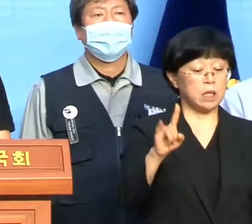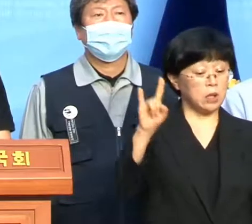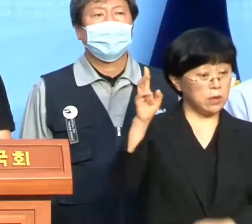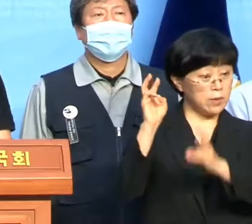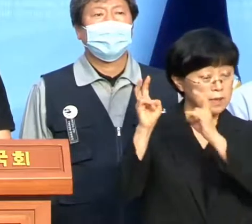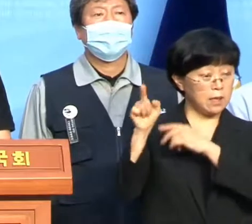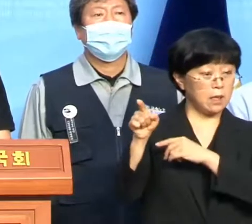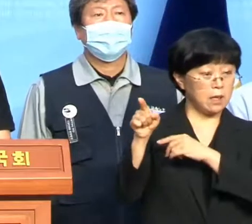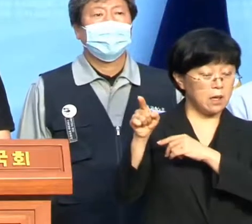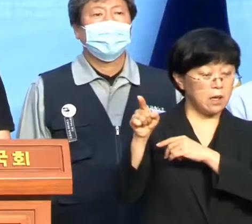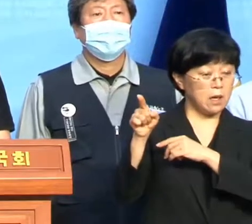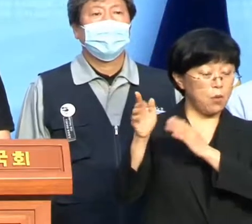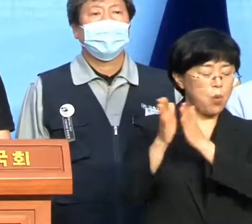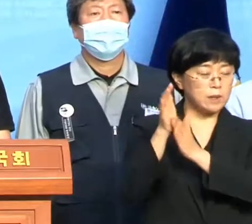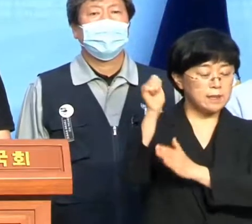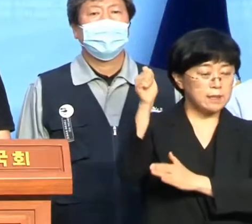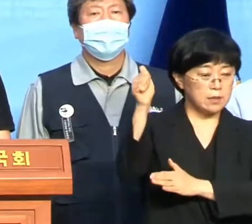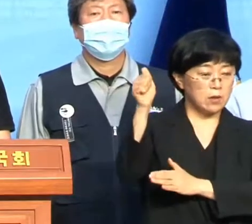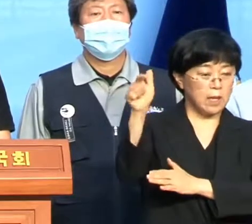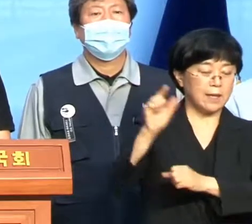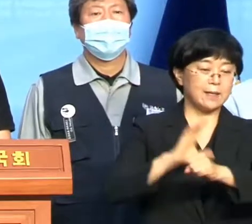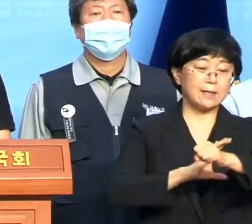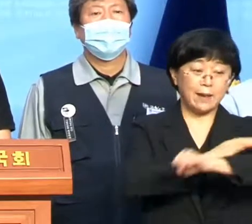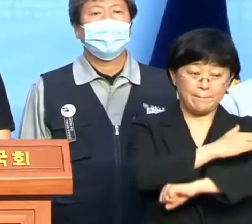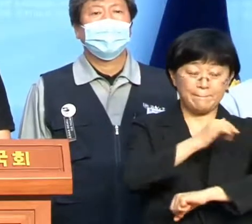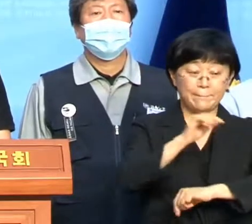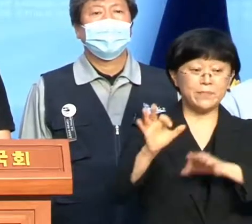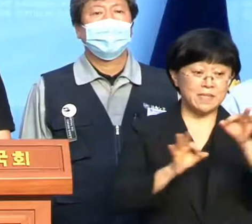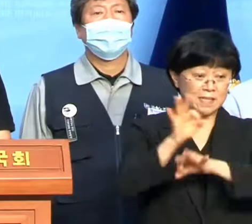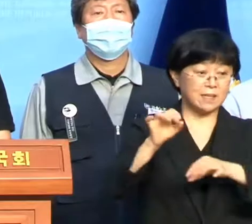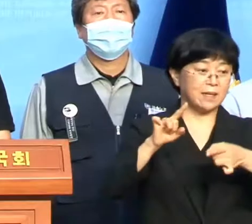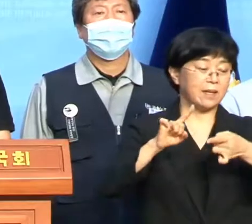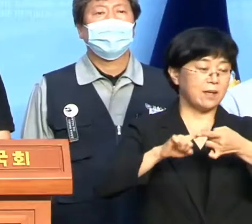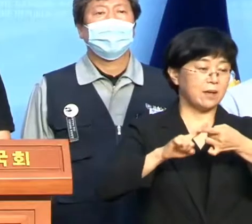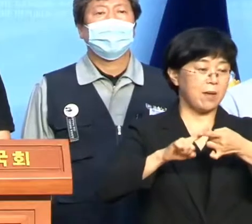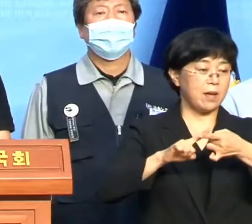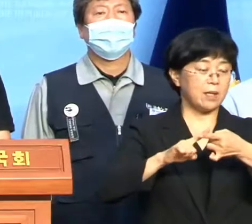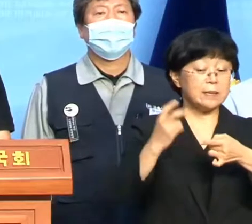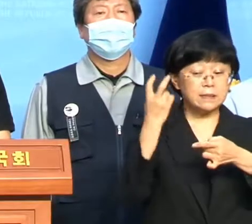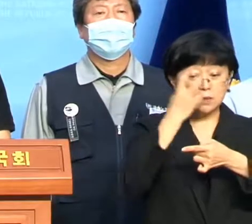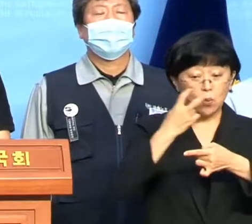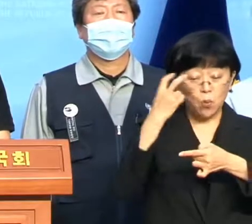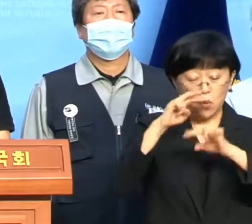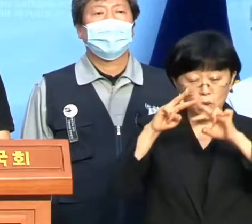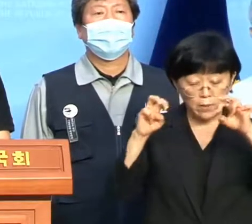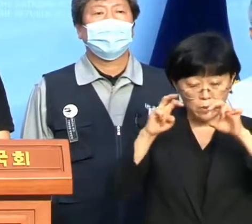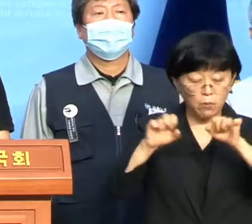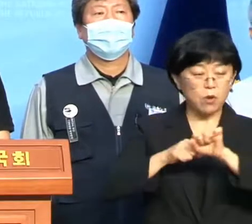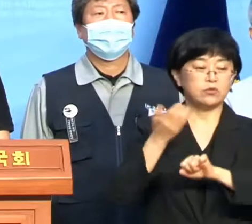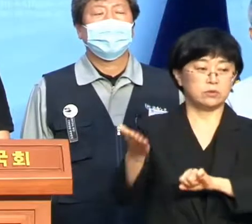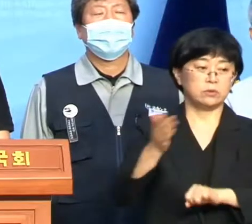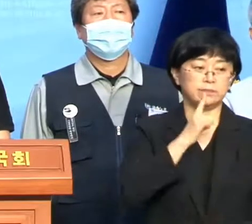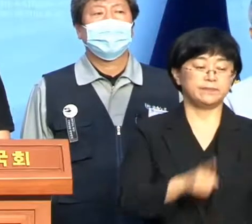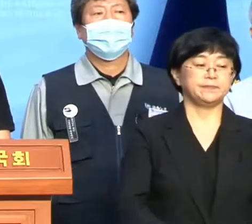현대중공업 원청의 갚지 를 즉각 지도 감독하고 처벌하라